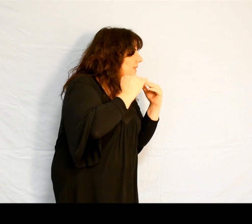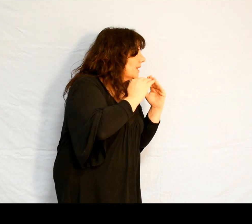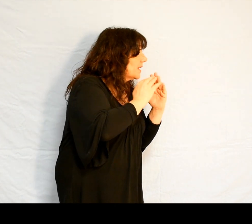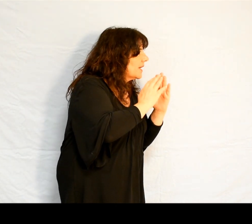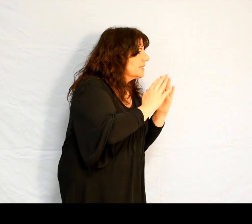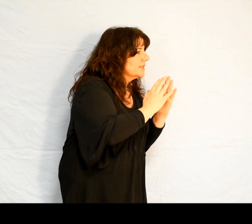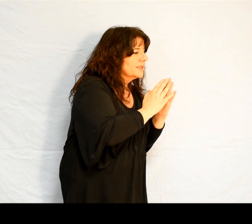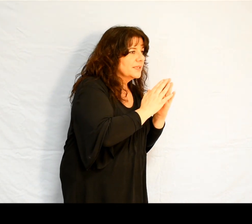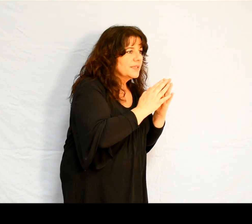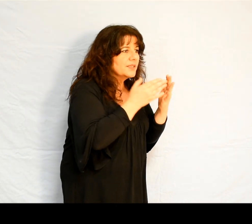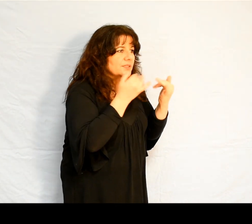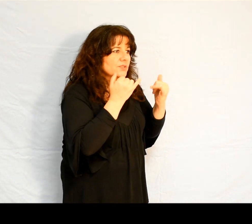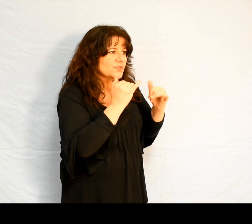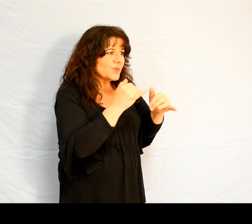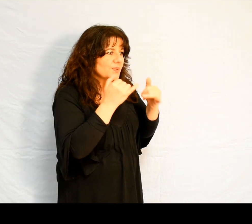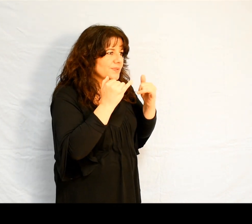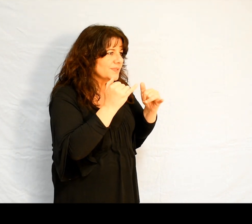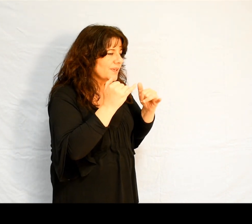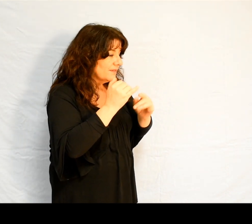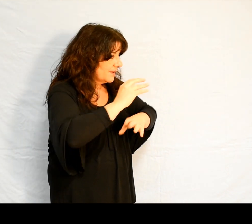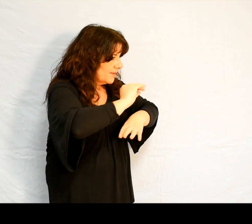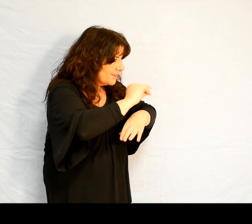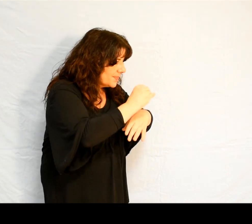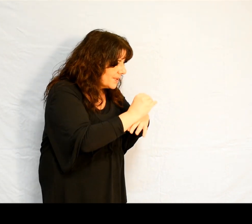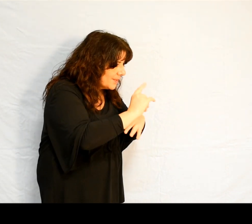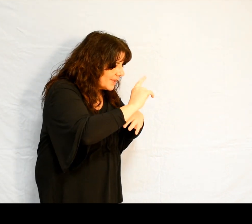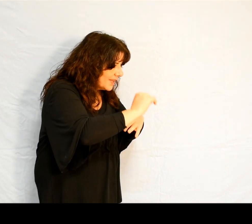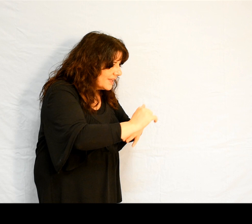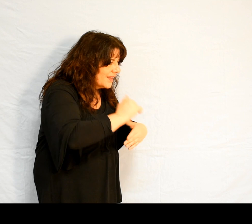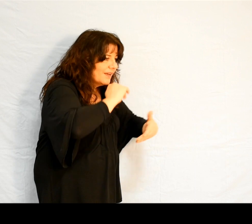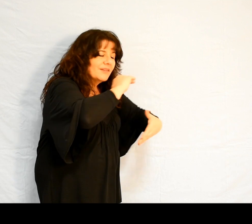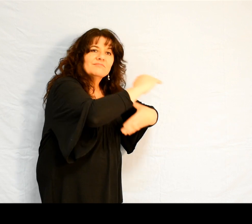nouveau-né, couché dans la mangeoire.